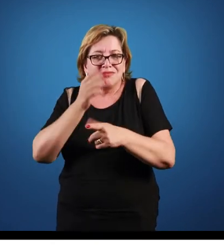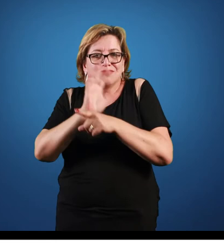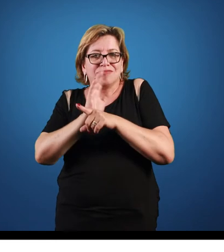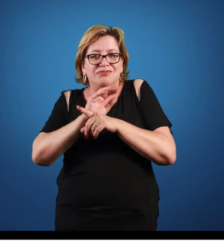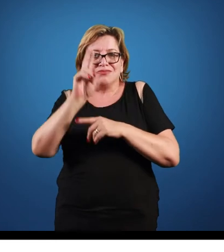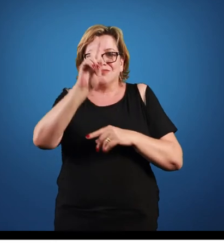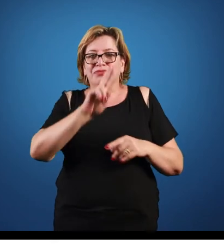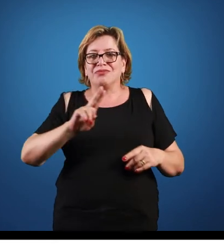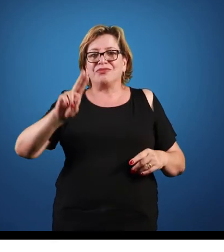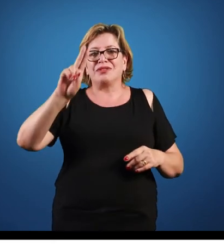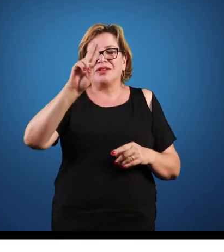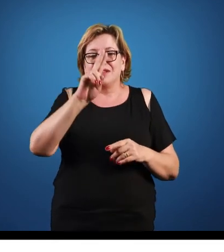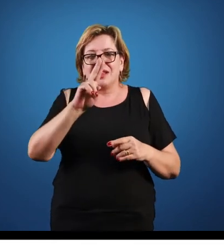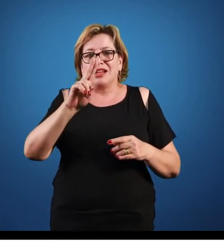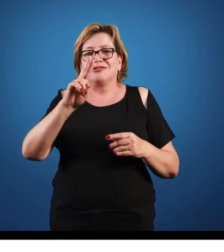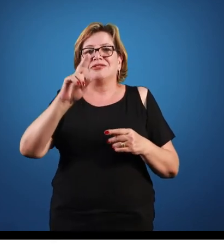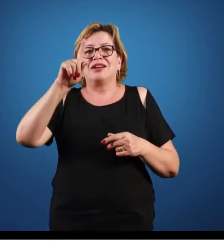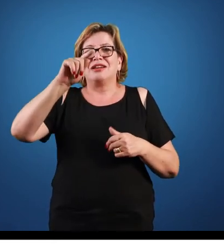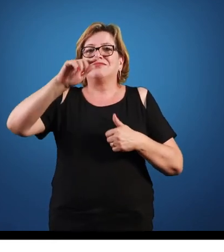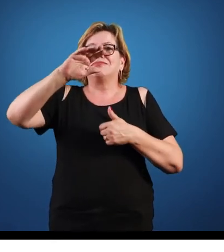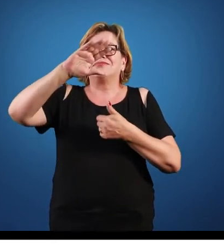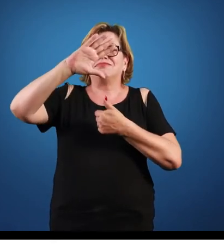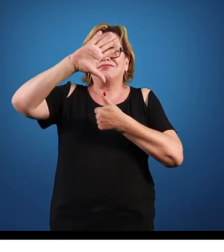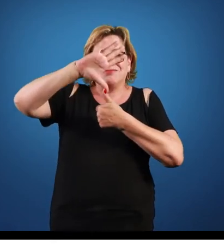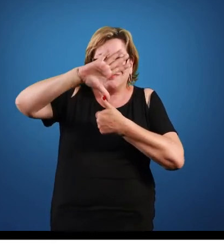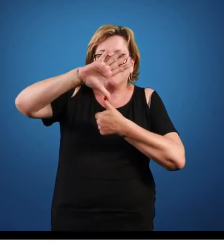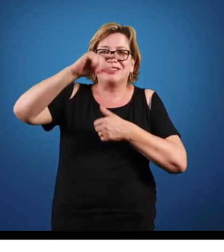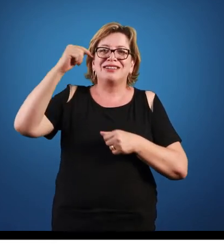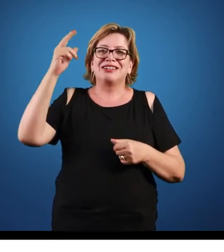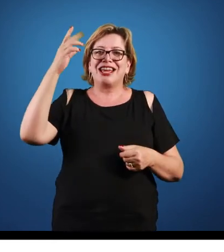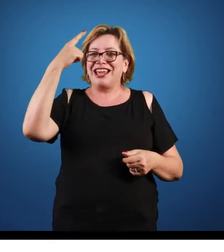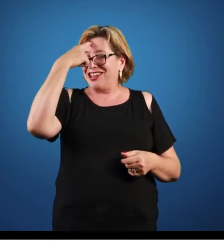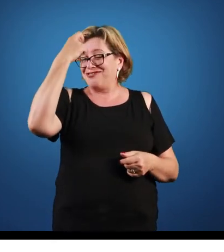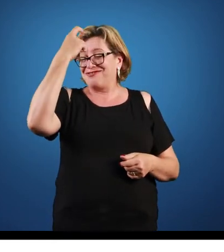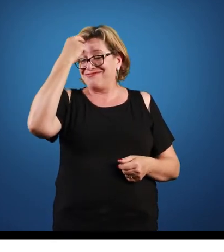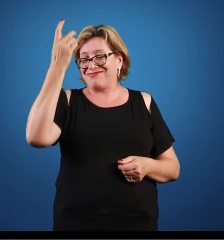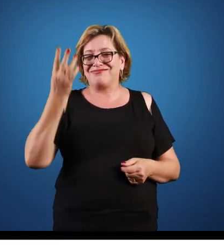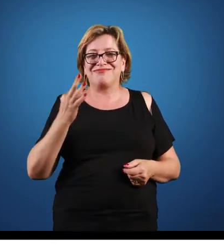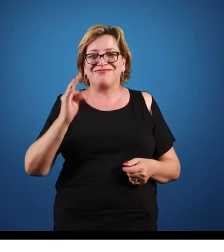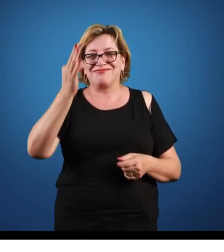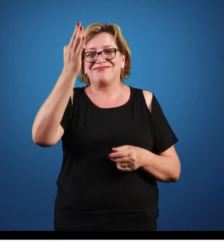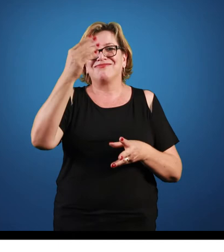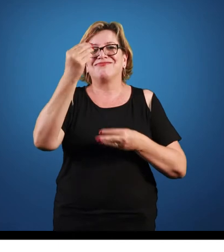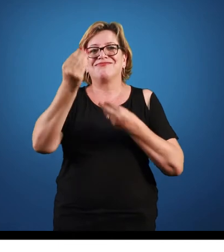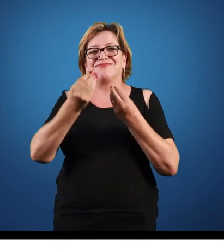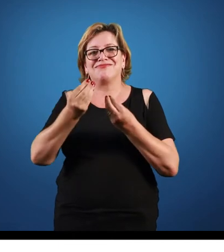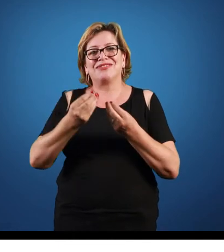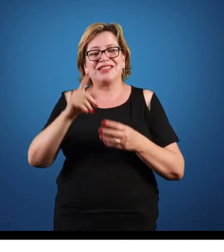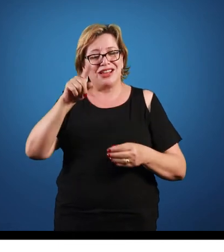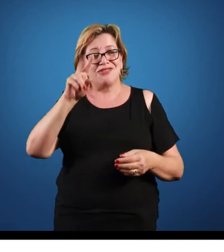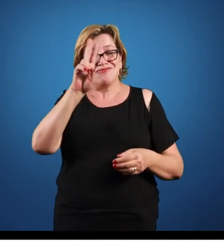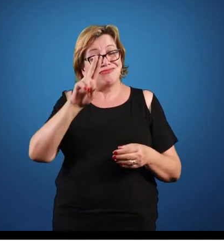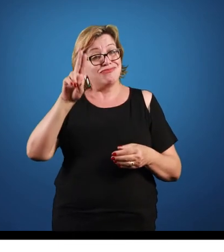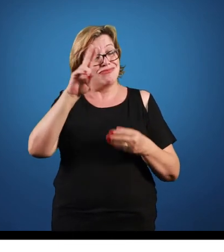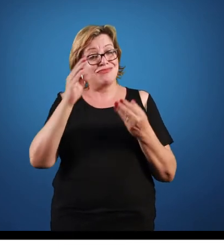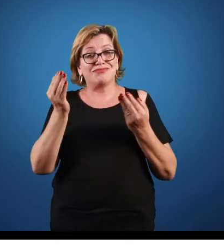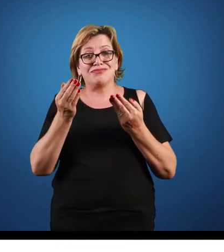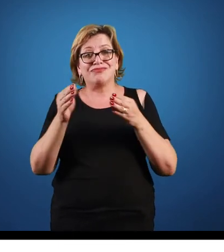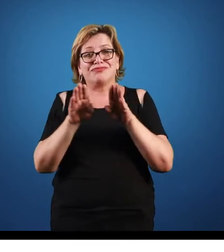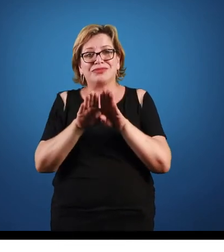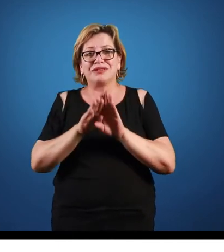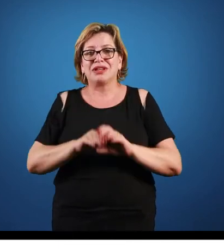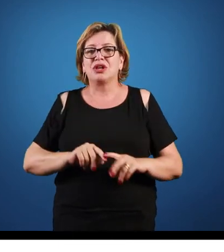do plano americanos que o nome chama panamericano fundos americanos norte americanos que inventaram essa técnica é utilizada até hoje não é bom